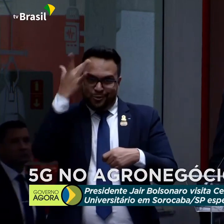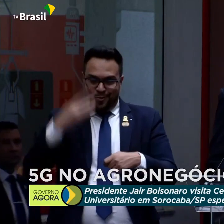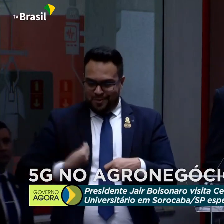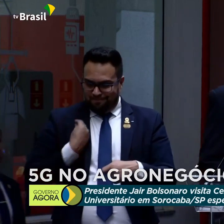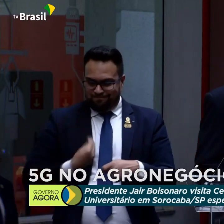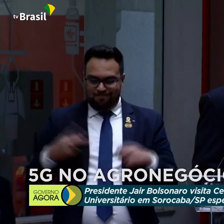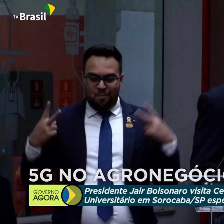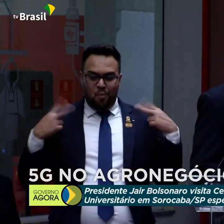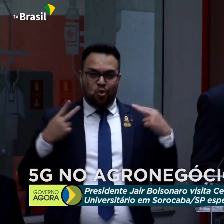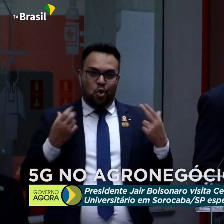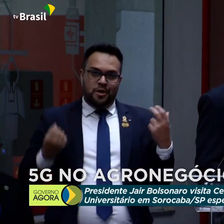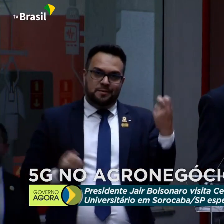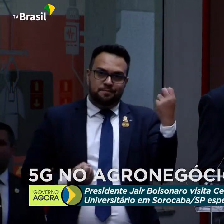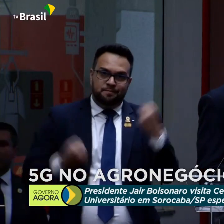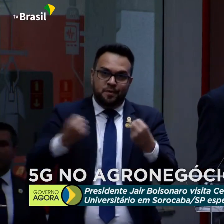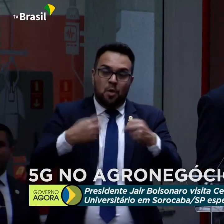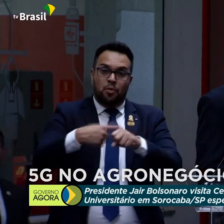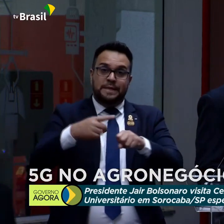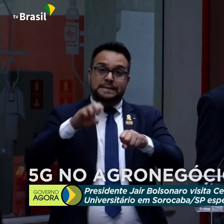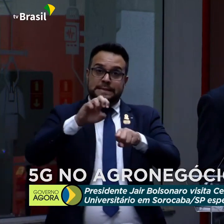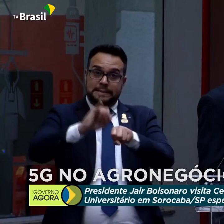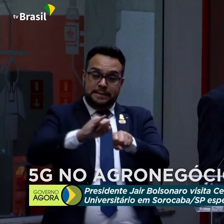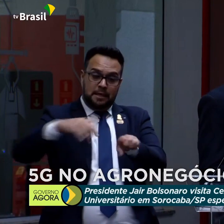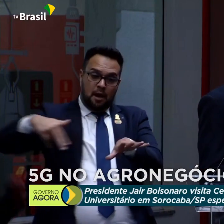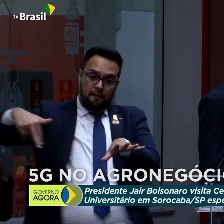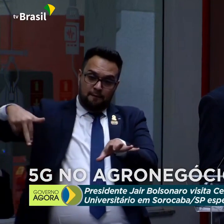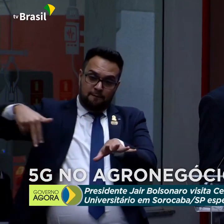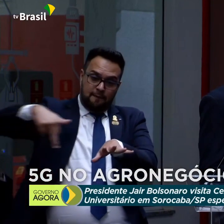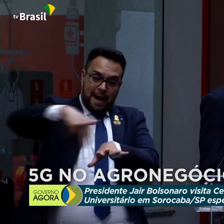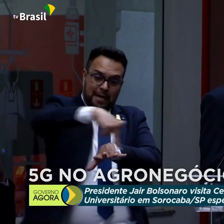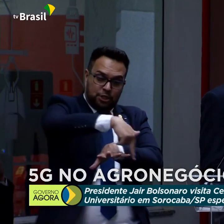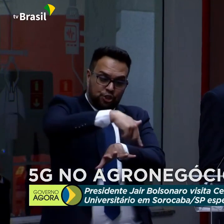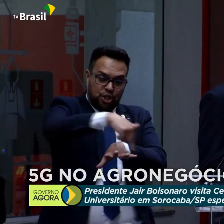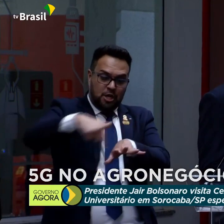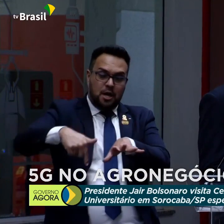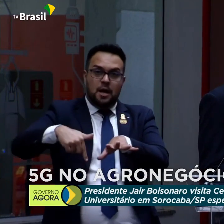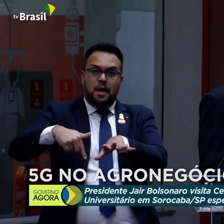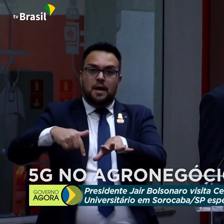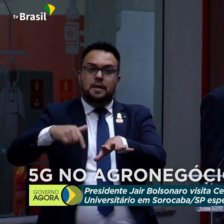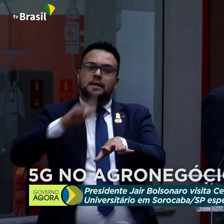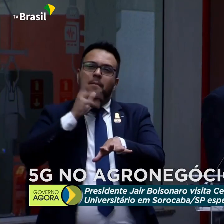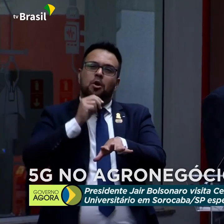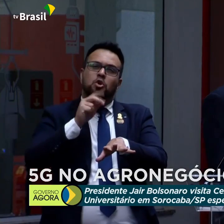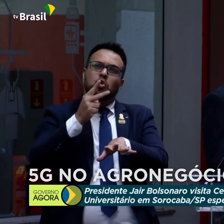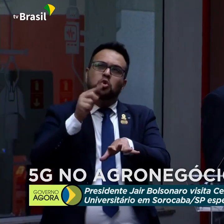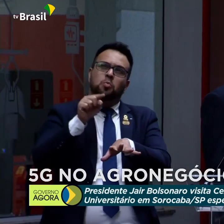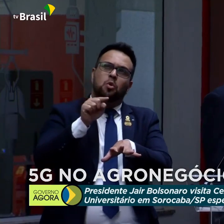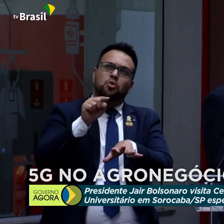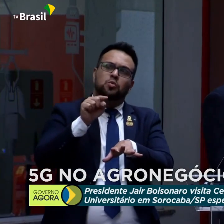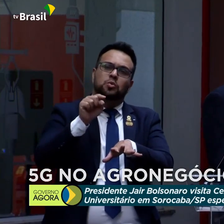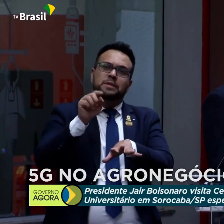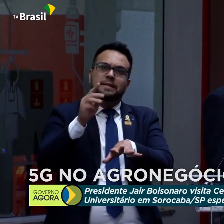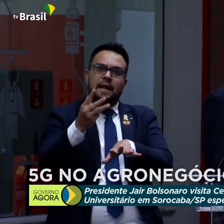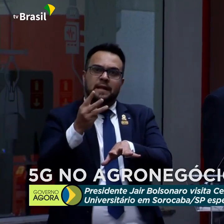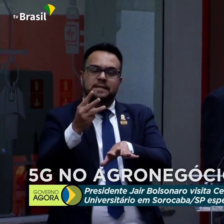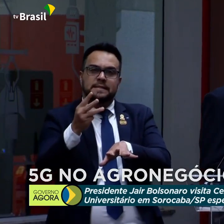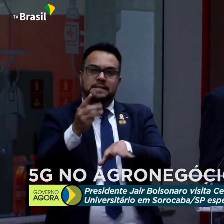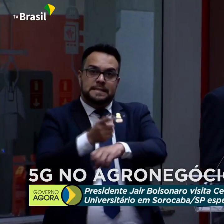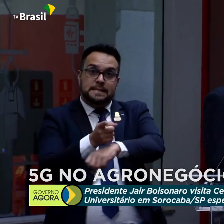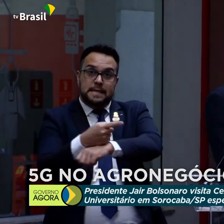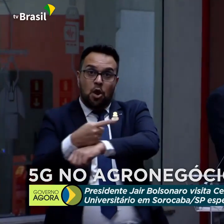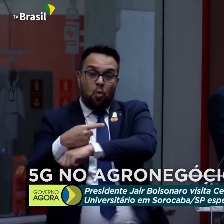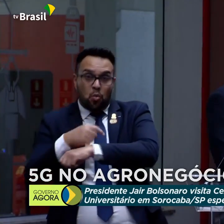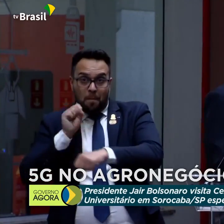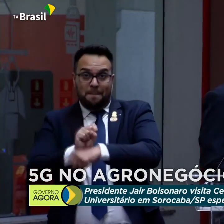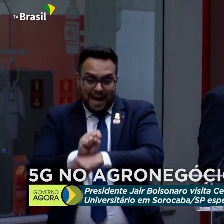se ele fosse passar na faixa de pedestre, ele poderia demorar até 2.3 segundos para parar. Então,